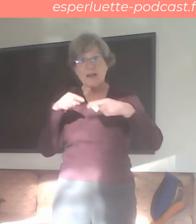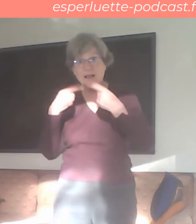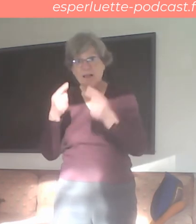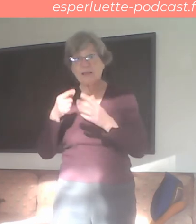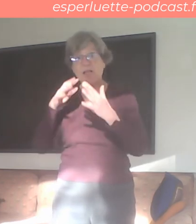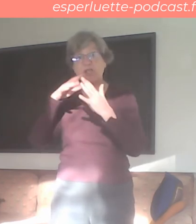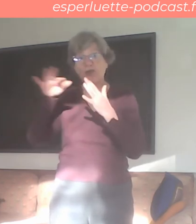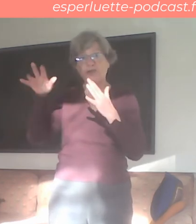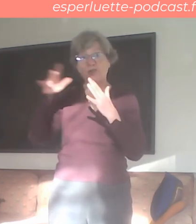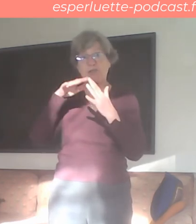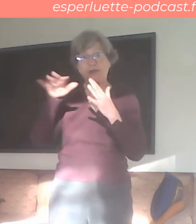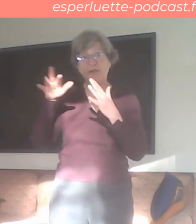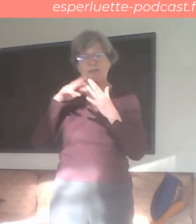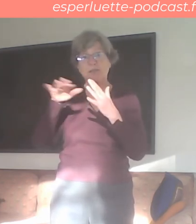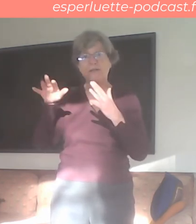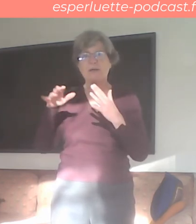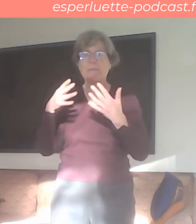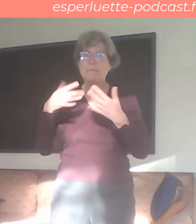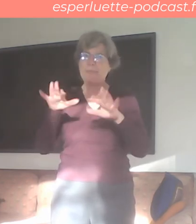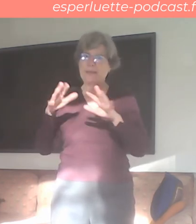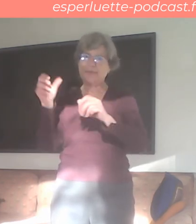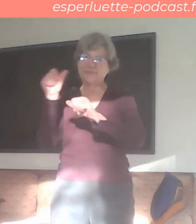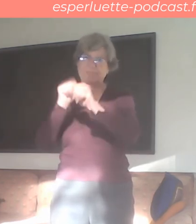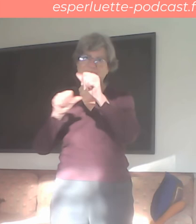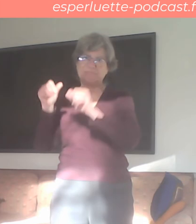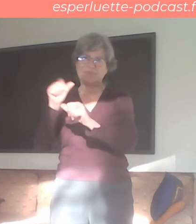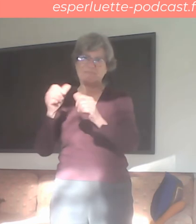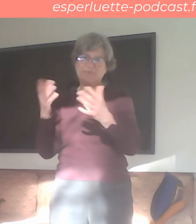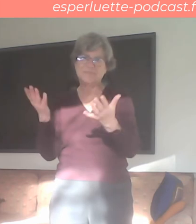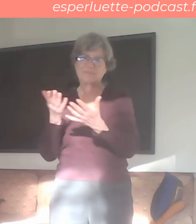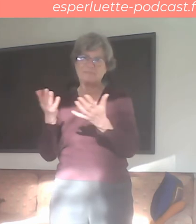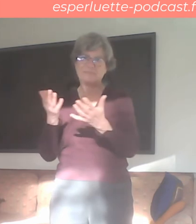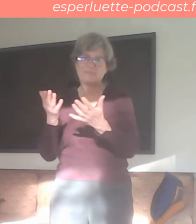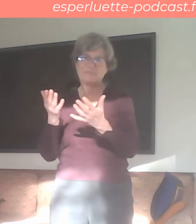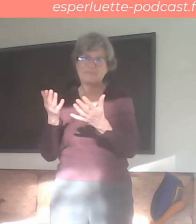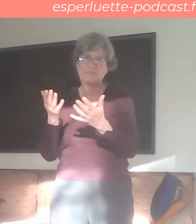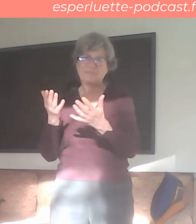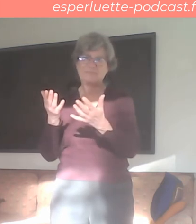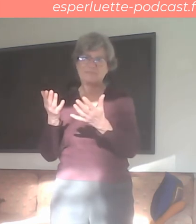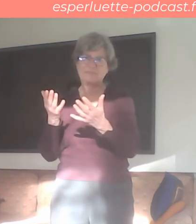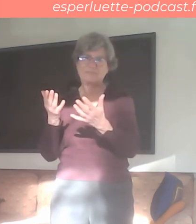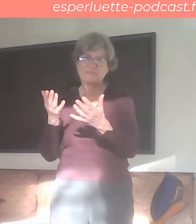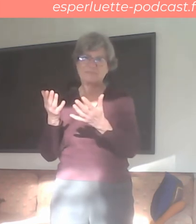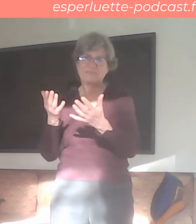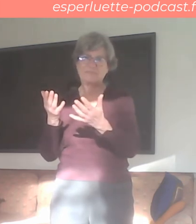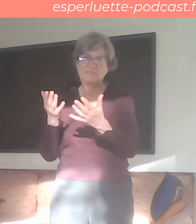signer parce que c'est à la mode, parce que ça fait bien. Là, on rentre pas dans la communauté des sourds du